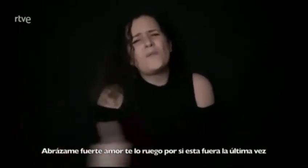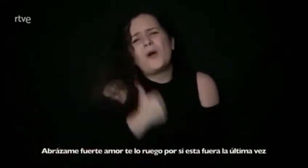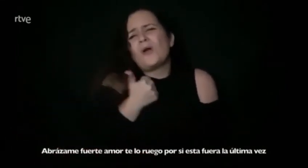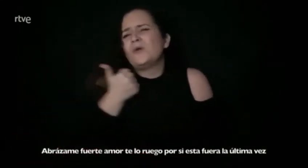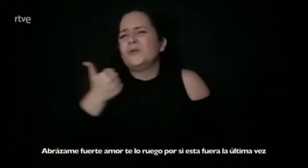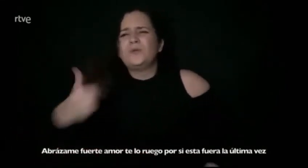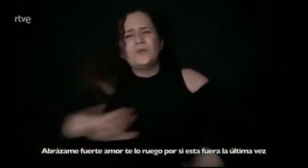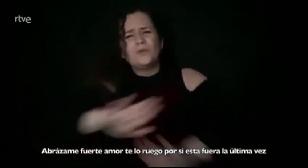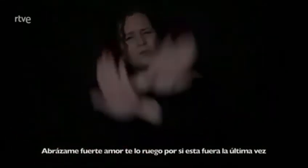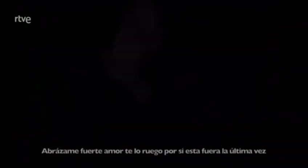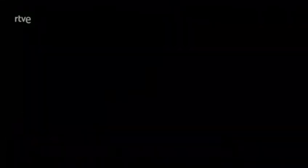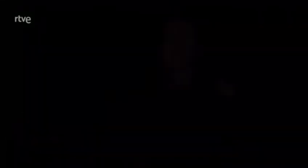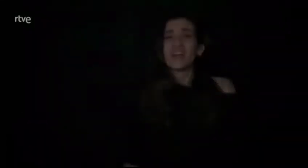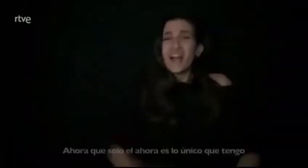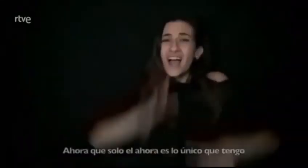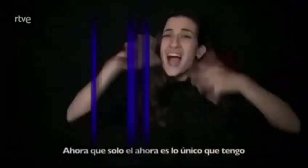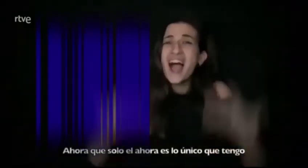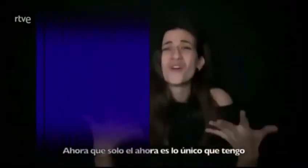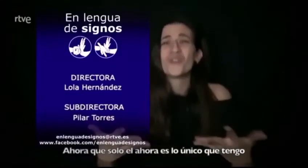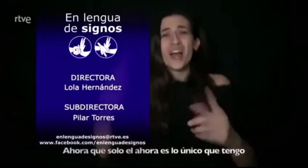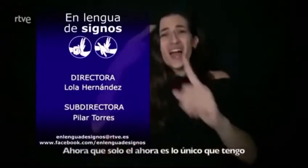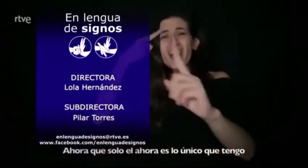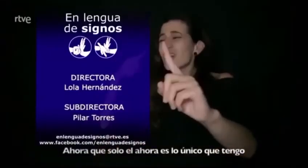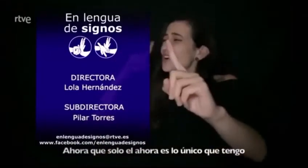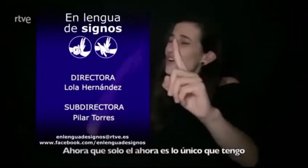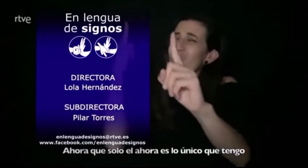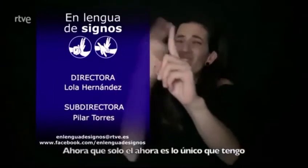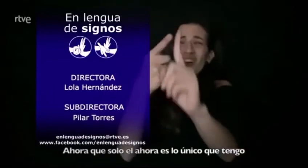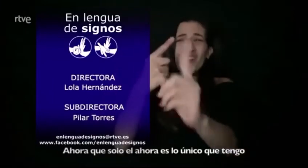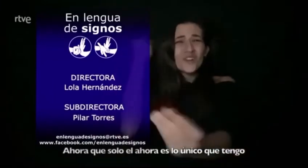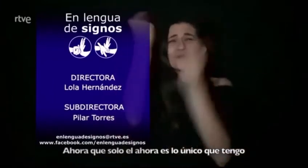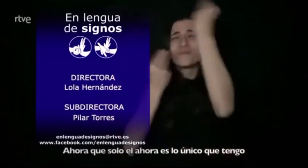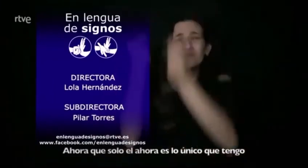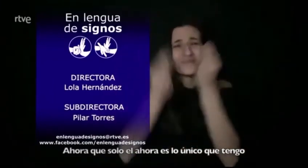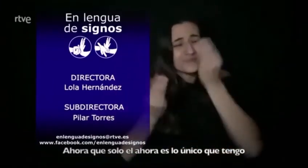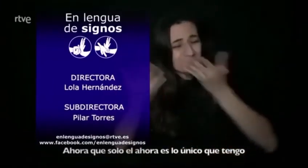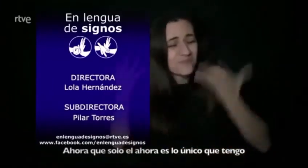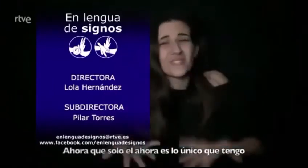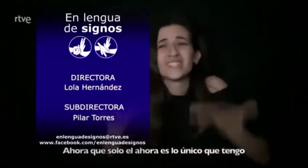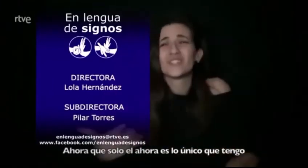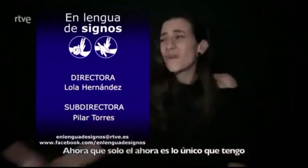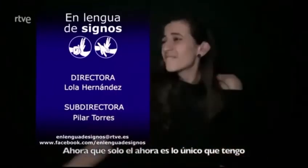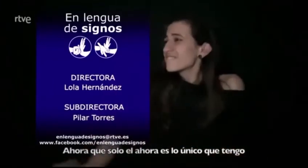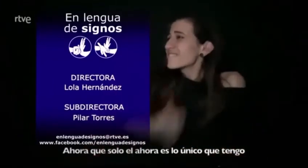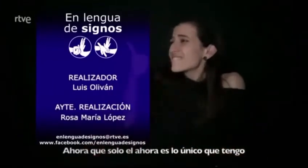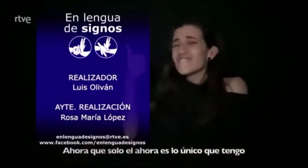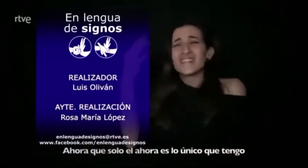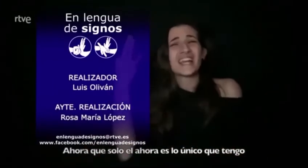la última vez. Ahora que solo el ahora es lo único que